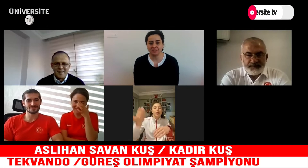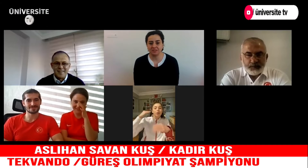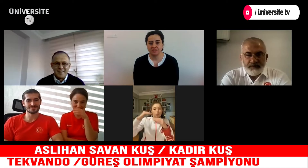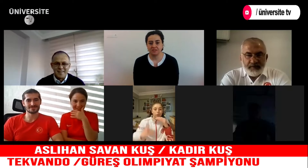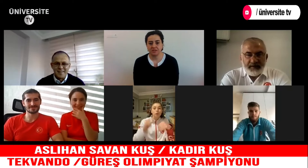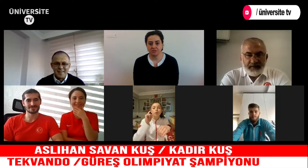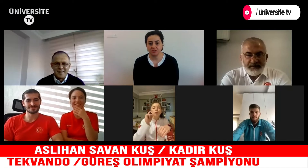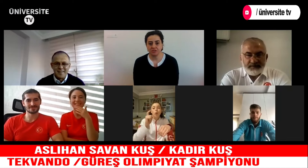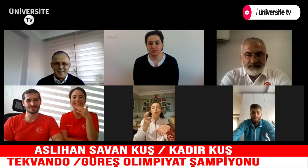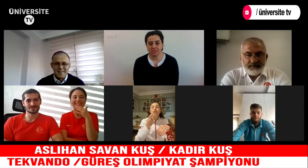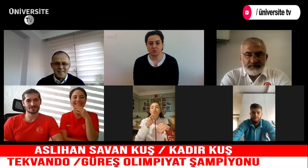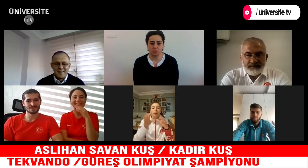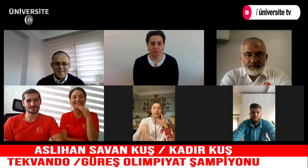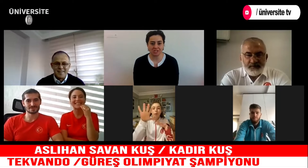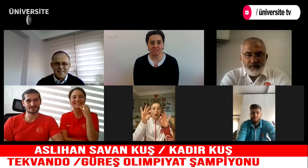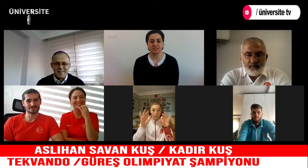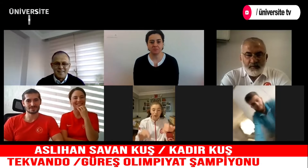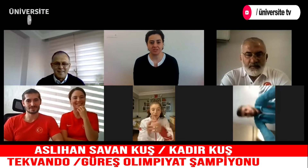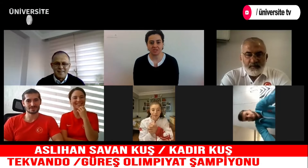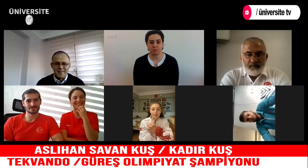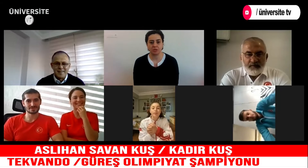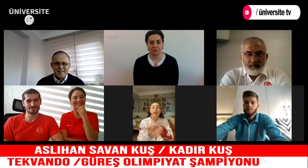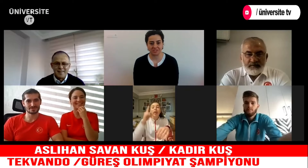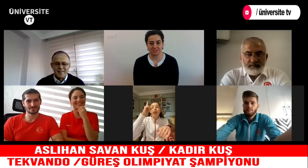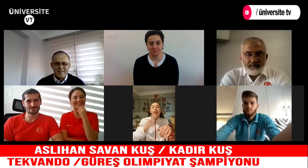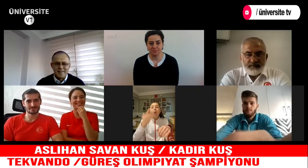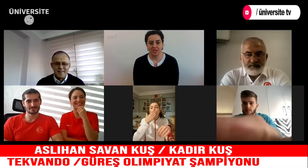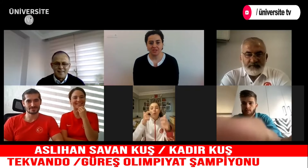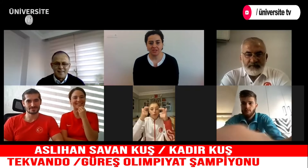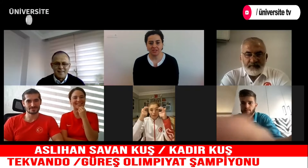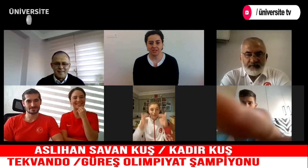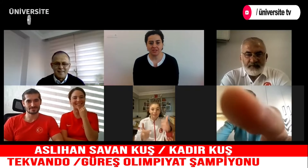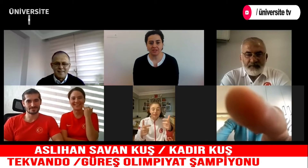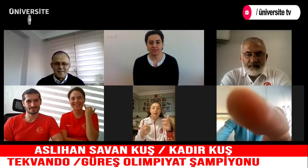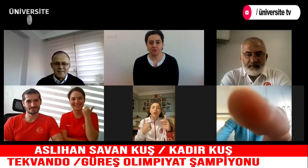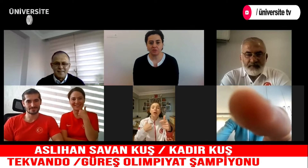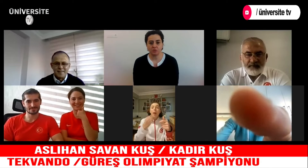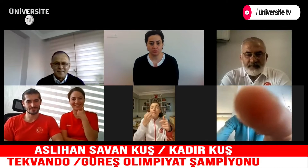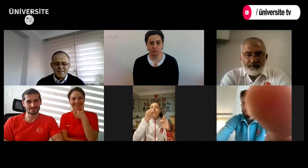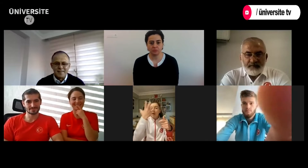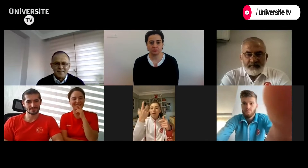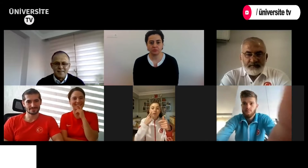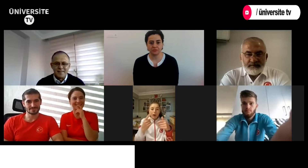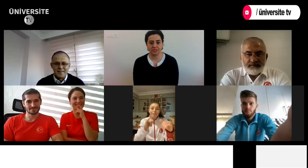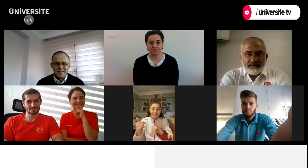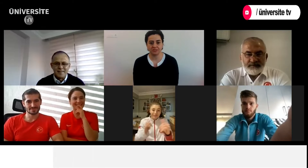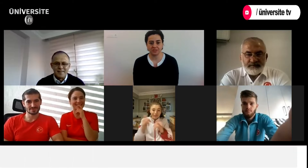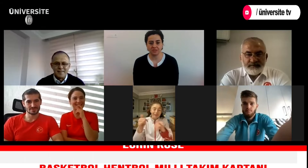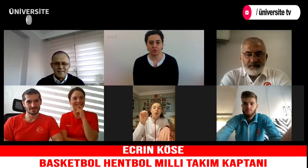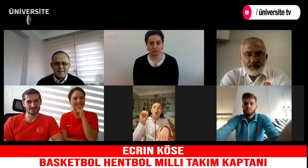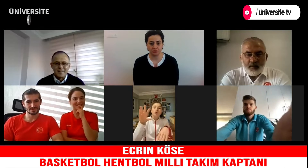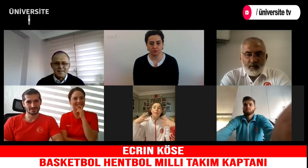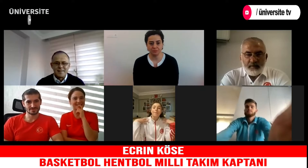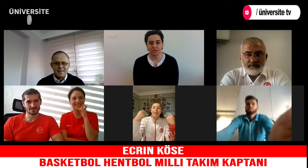ben daha önce küçük yaşta 9 yaşlarında basketbola başladım. İlk okul